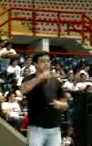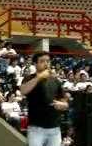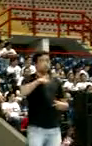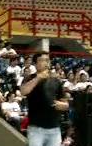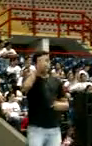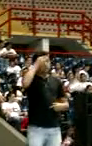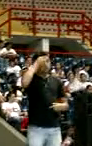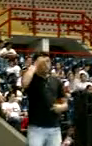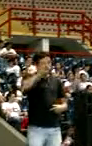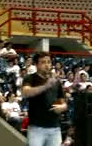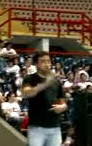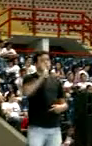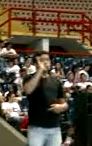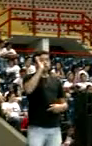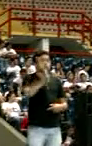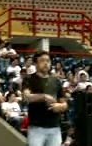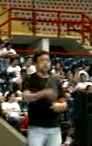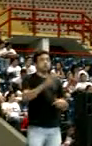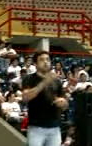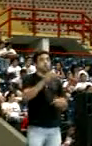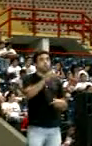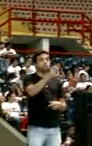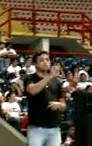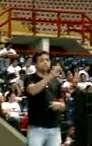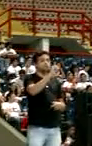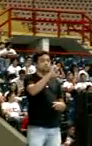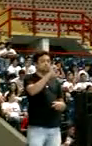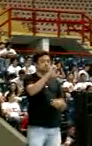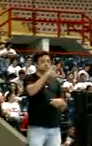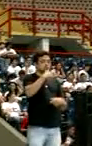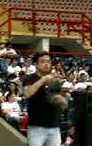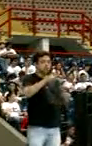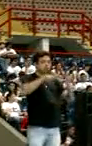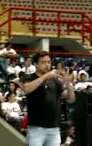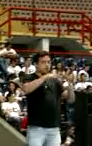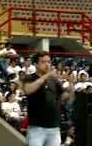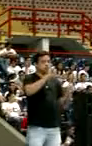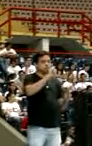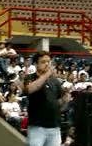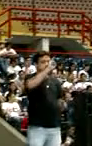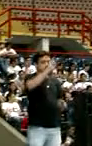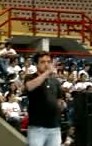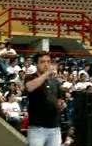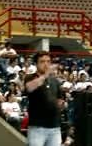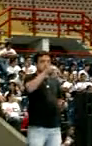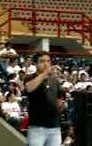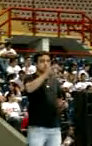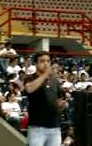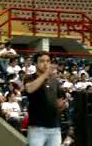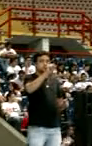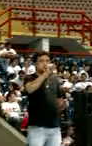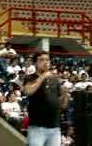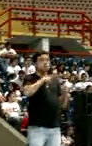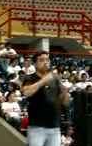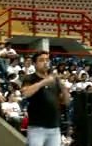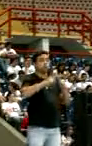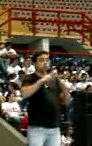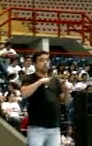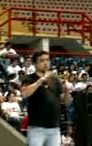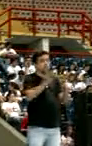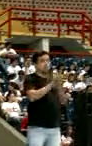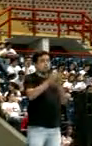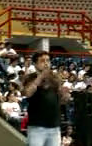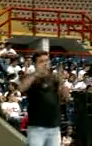do islamismo, né? Que era uma religião perigosa. Por quê? Porque ela prega algumas coisas que a